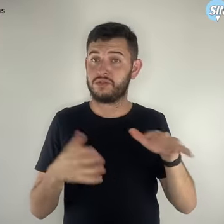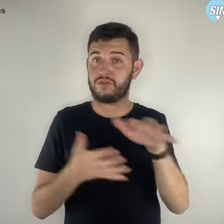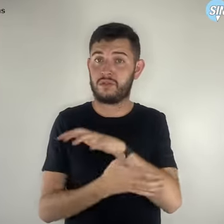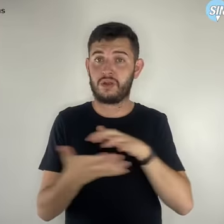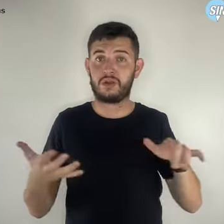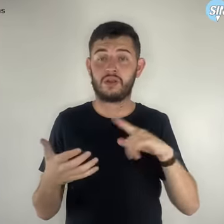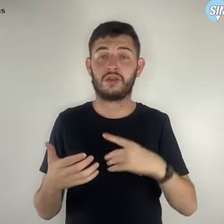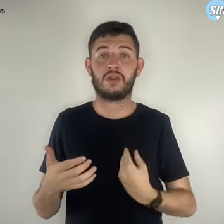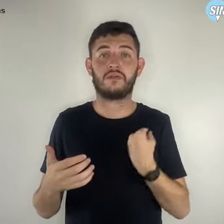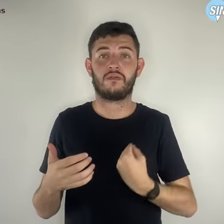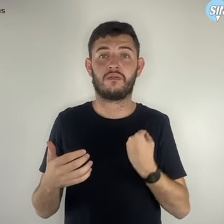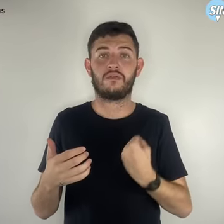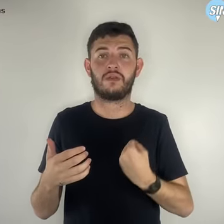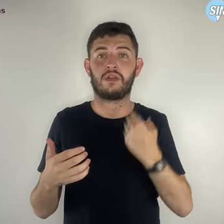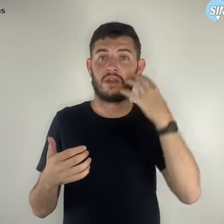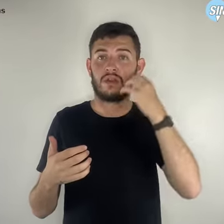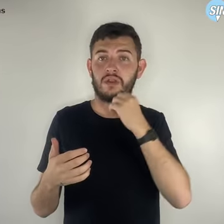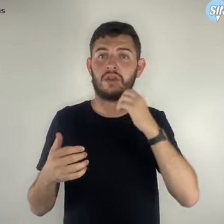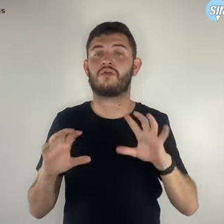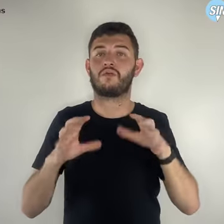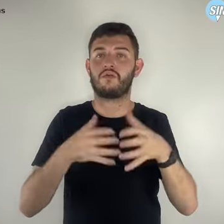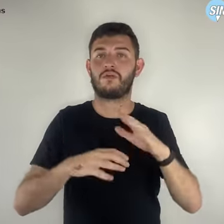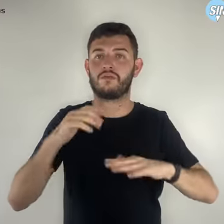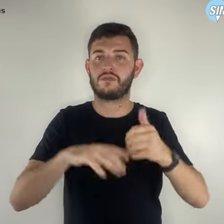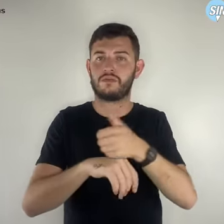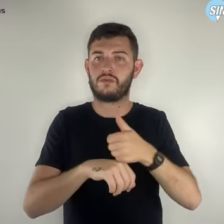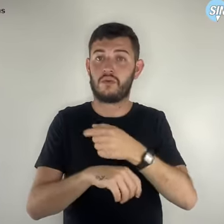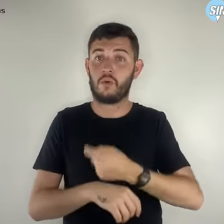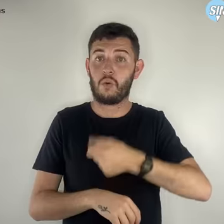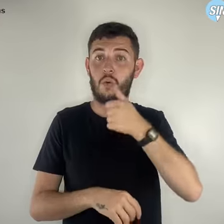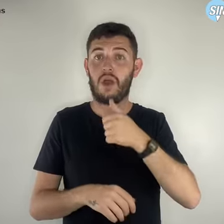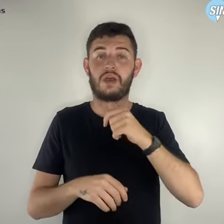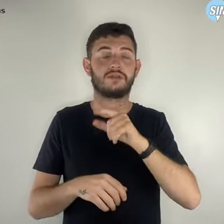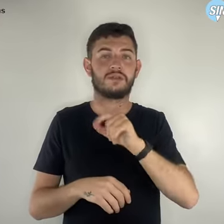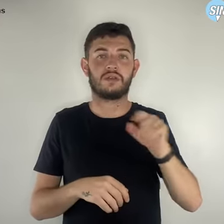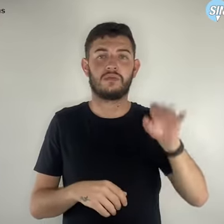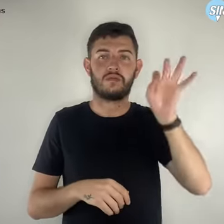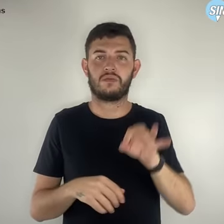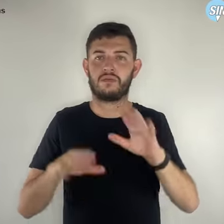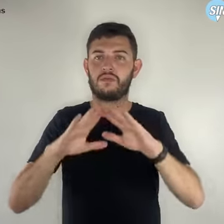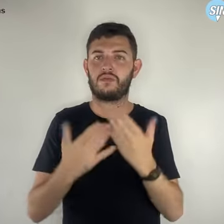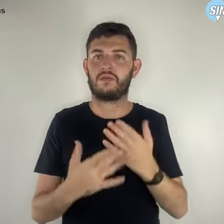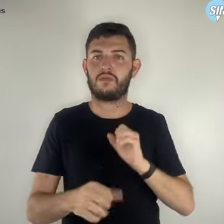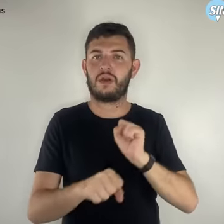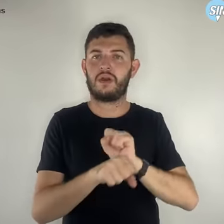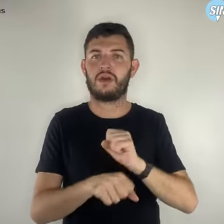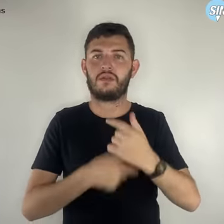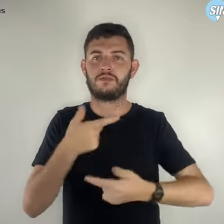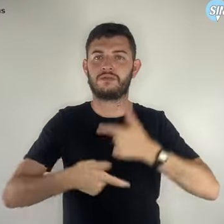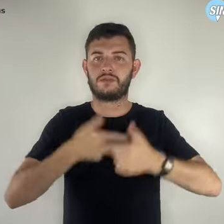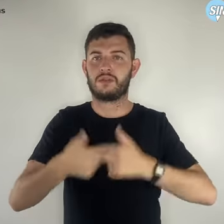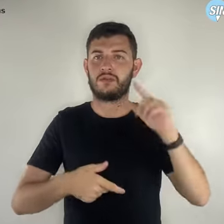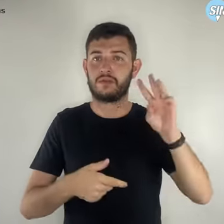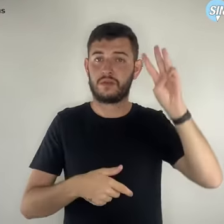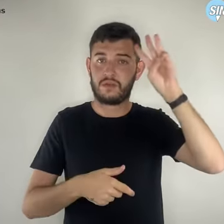paralisação, que contou com ampla adesão da categoria. Quase a totalidade das escolas pararam suas atividades